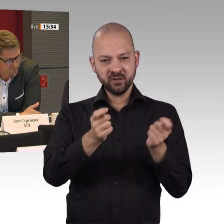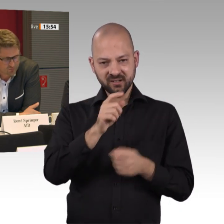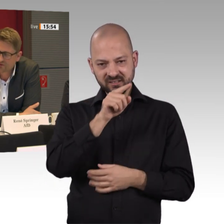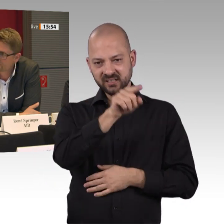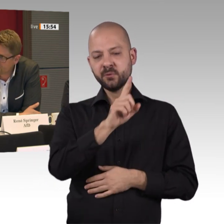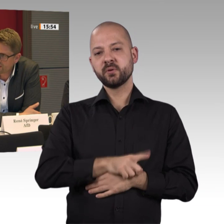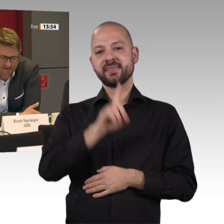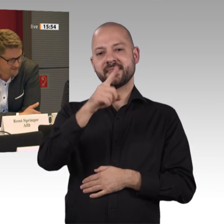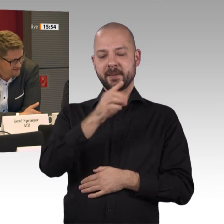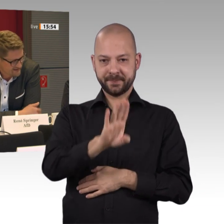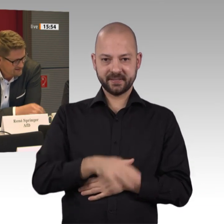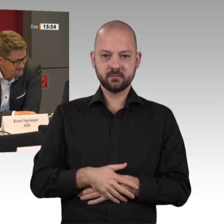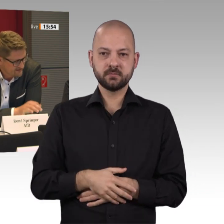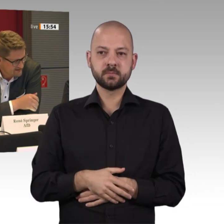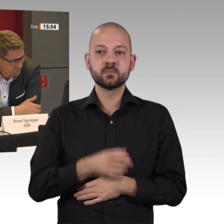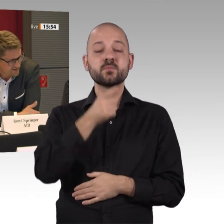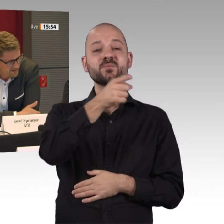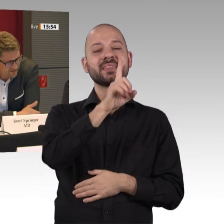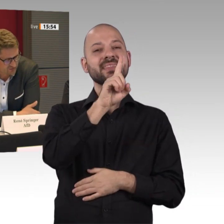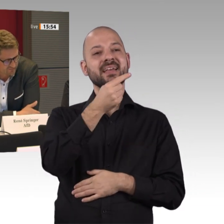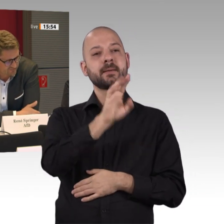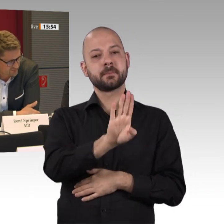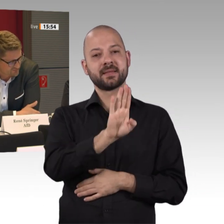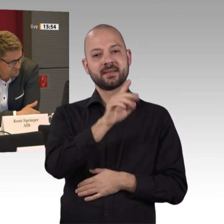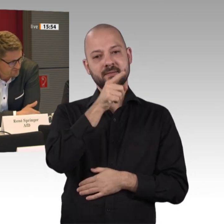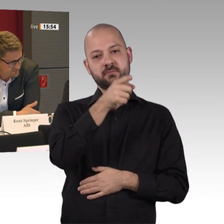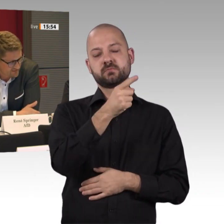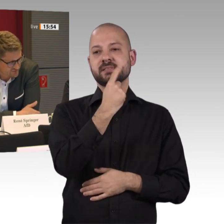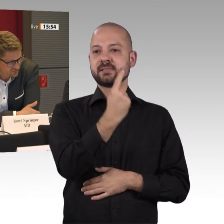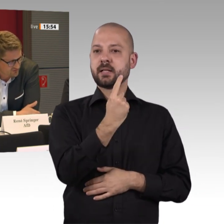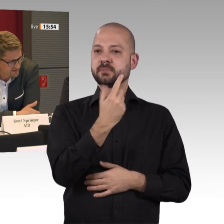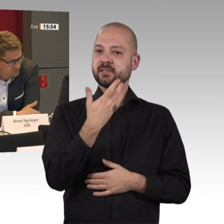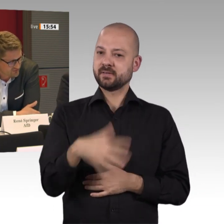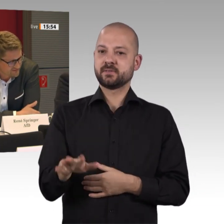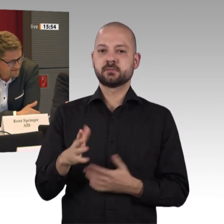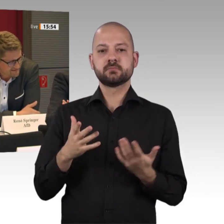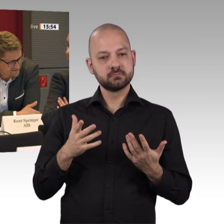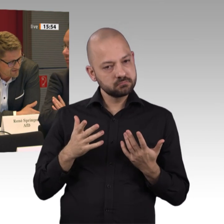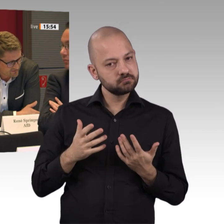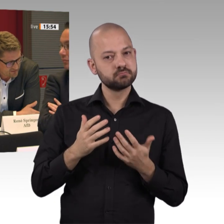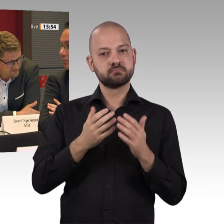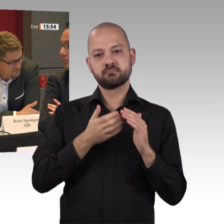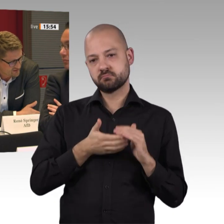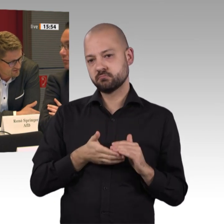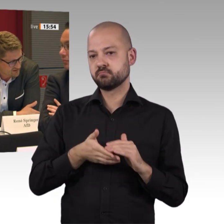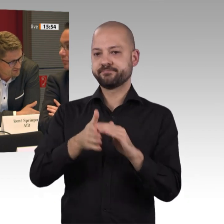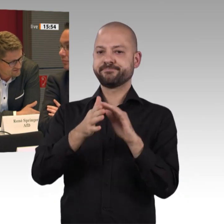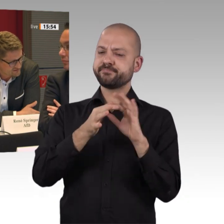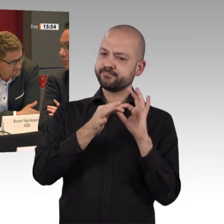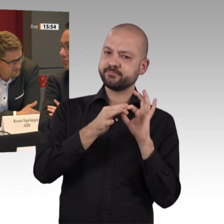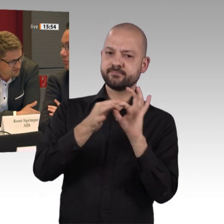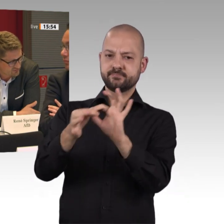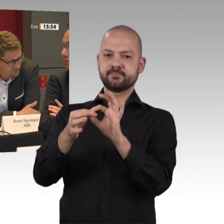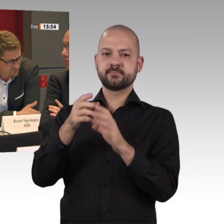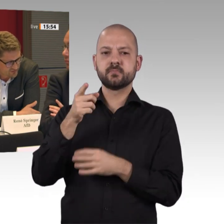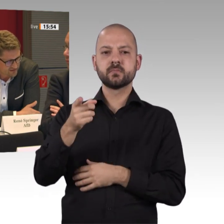zum Vermögensvorbehalt, der hier nicht getroffen wird. Und der Städte- und Gemeindebund erwähnt aber in seiner Stellungnahme, dass es